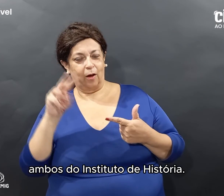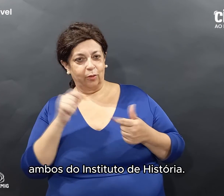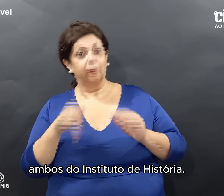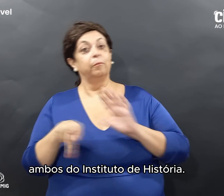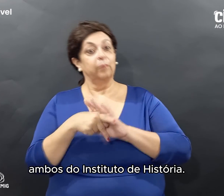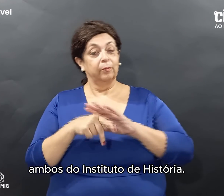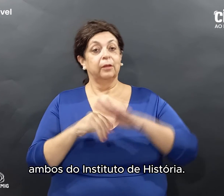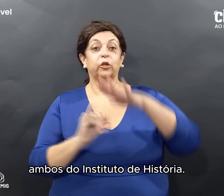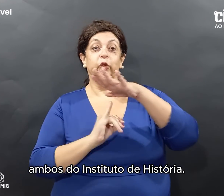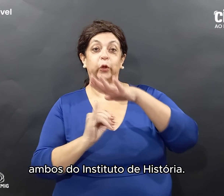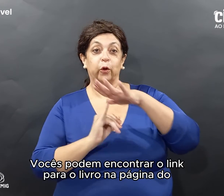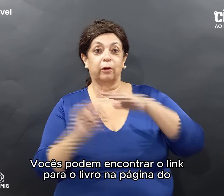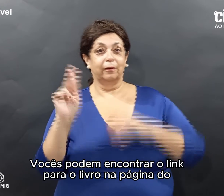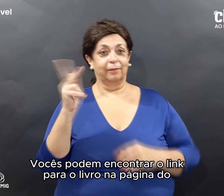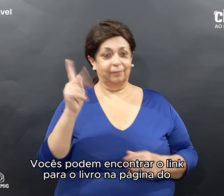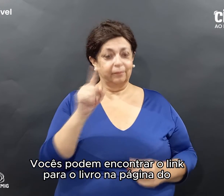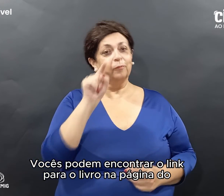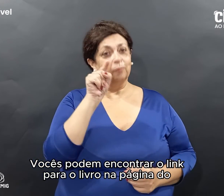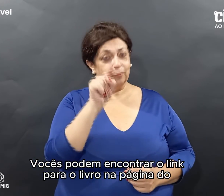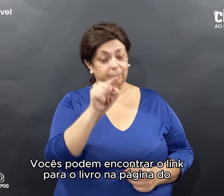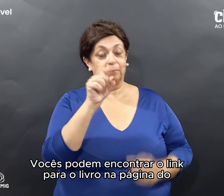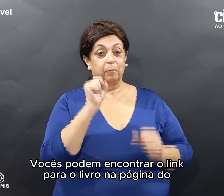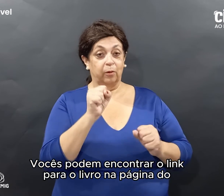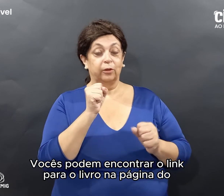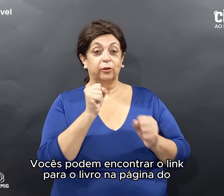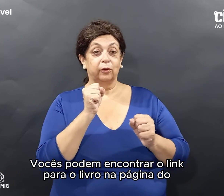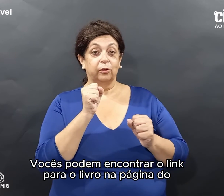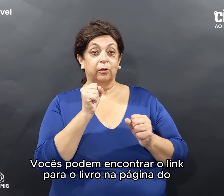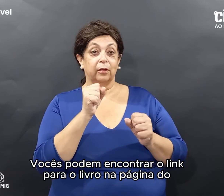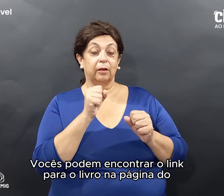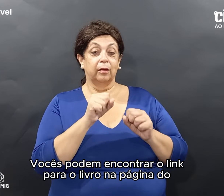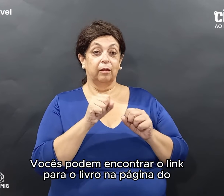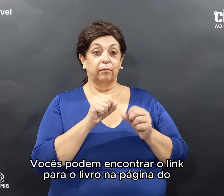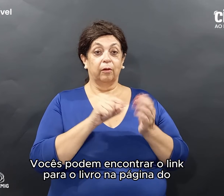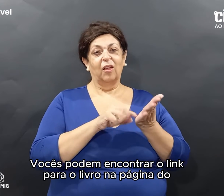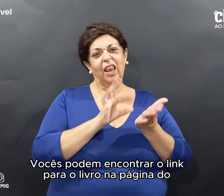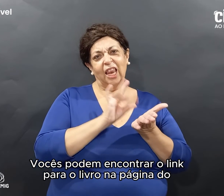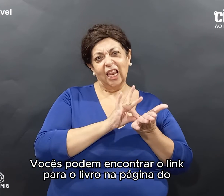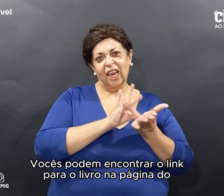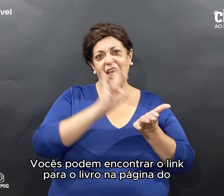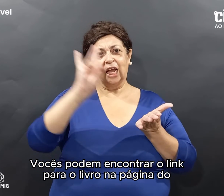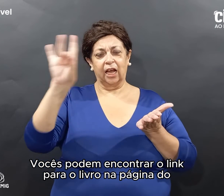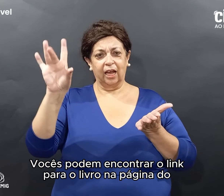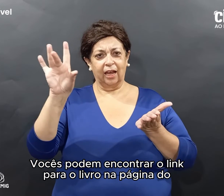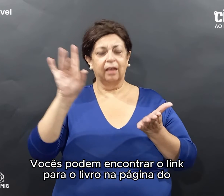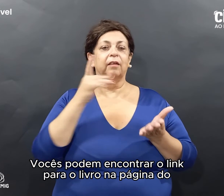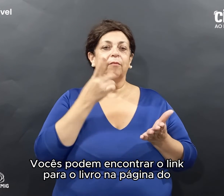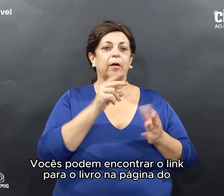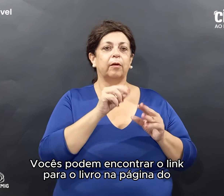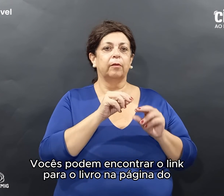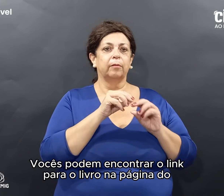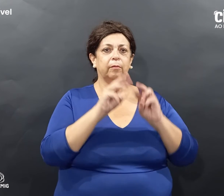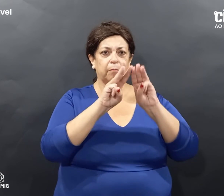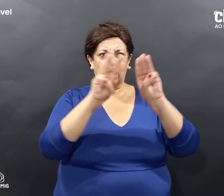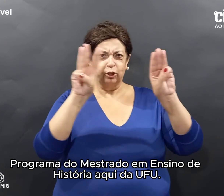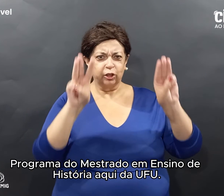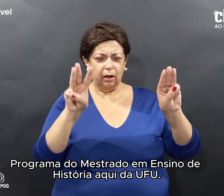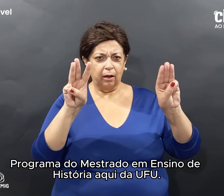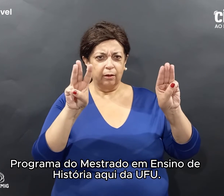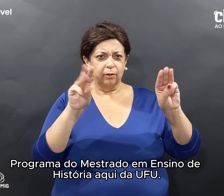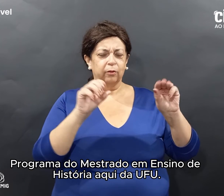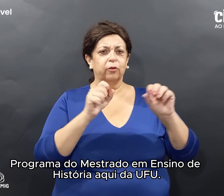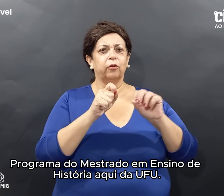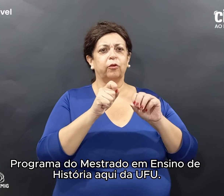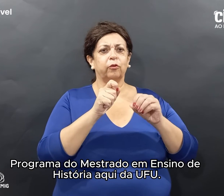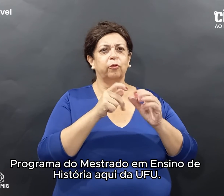de História. Vocês podem encontrar o link para o livro na página do